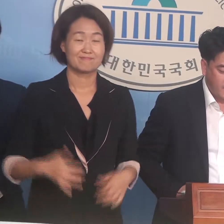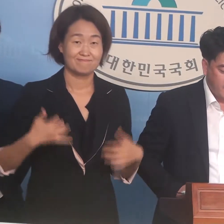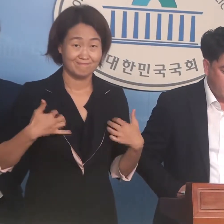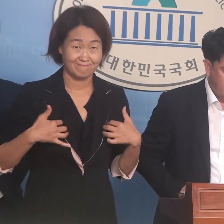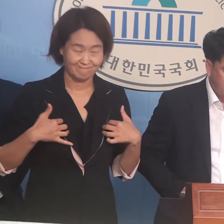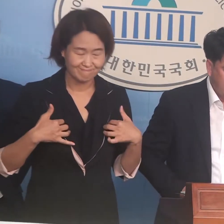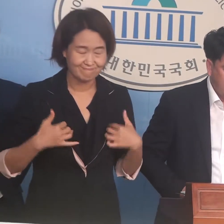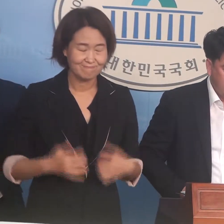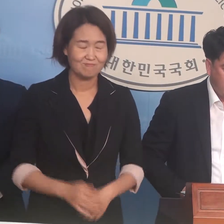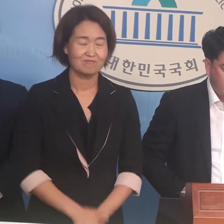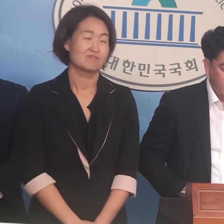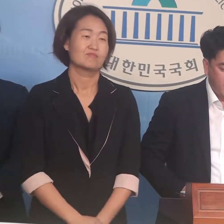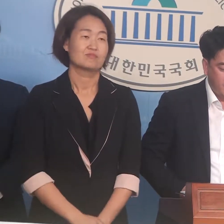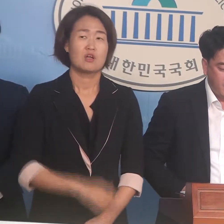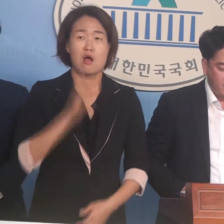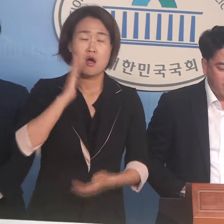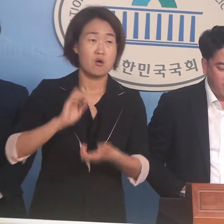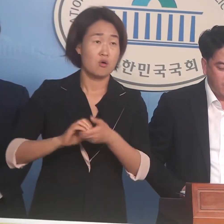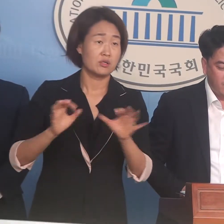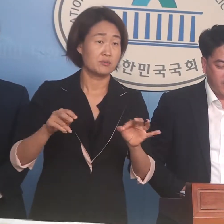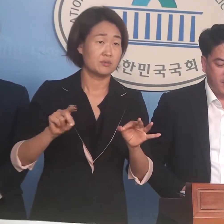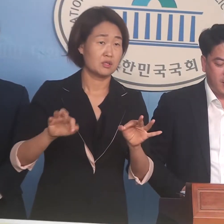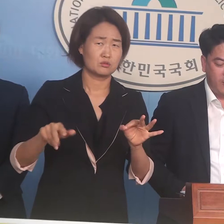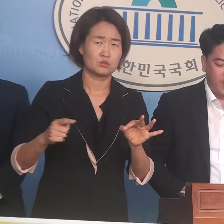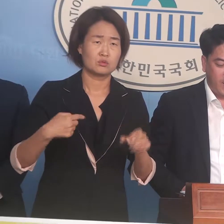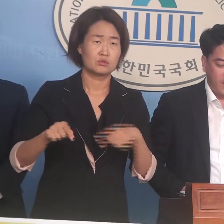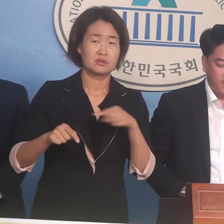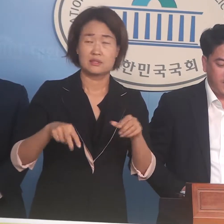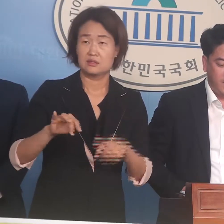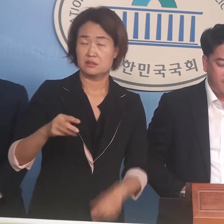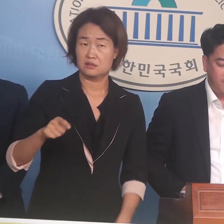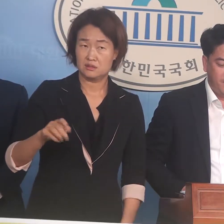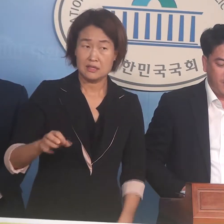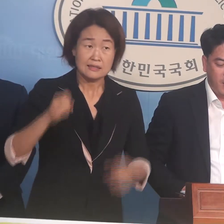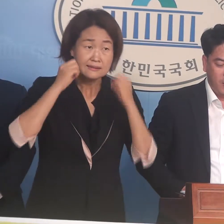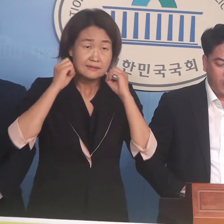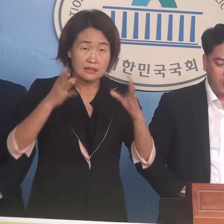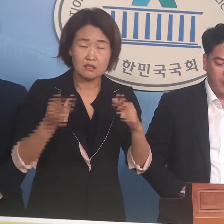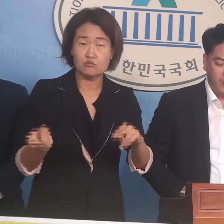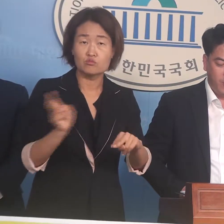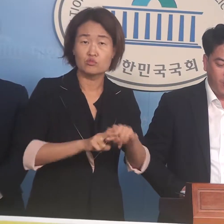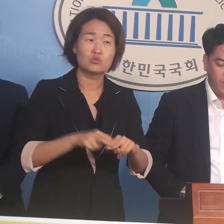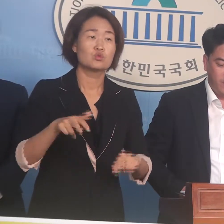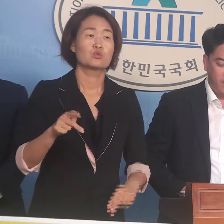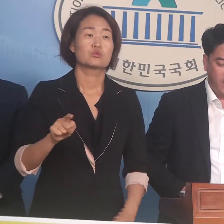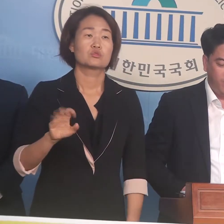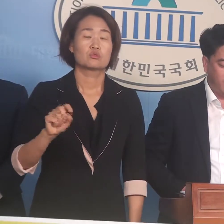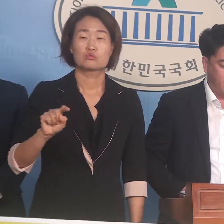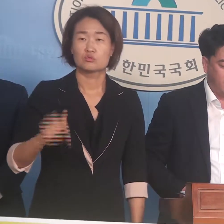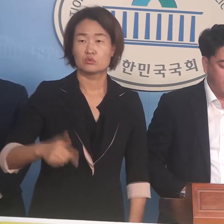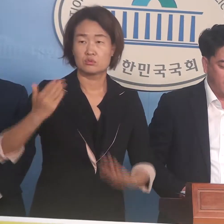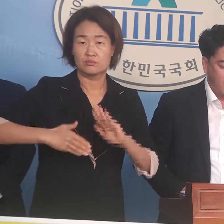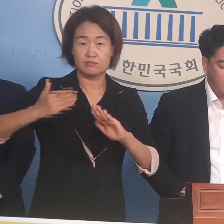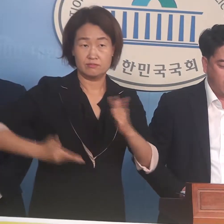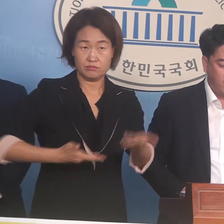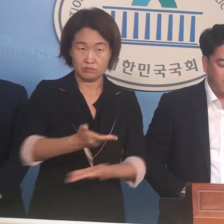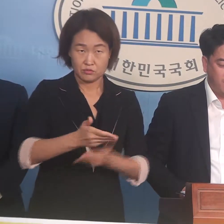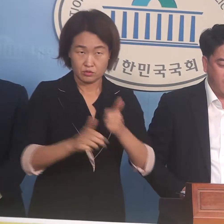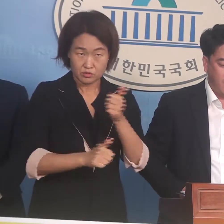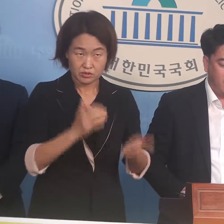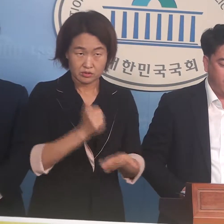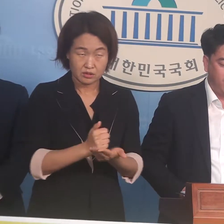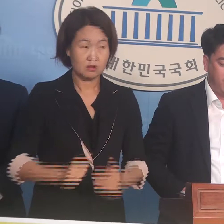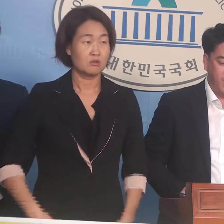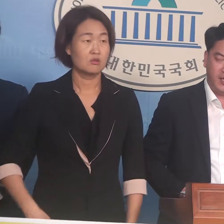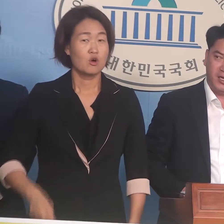반갑습니다. 청와대 김상조 정책실장과 신임 조성욱 공정거래위원장은 조선